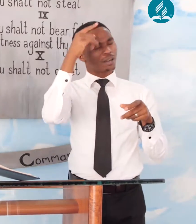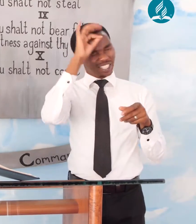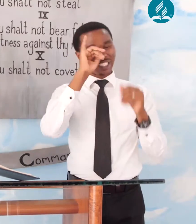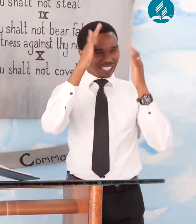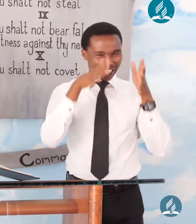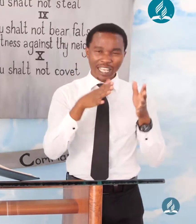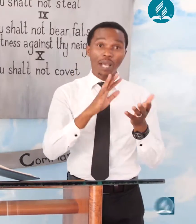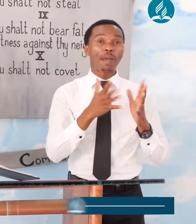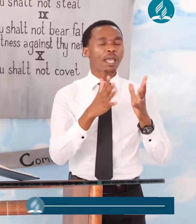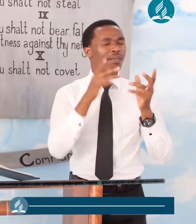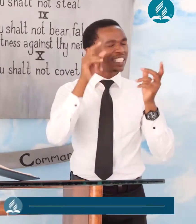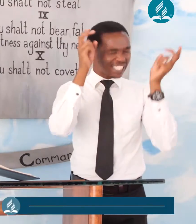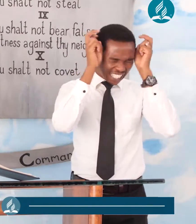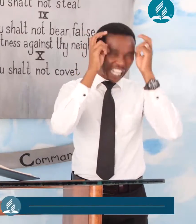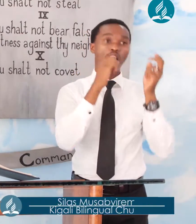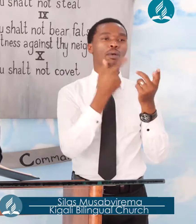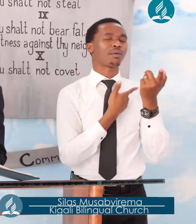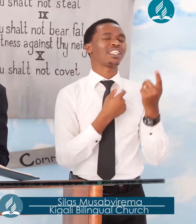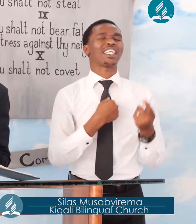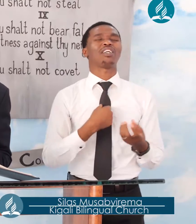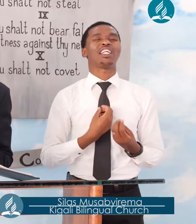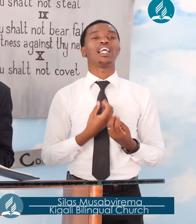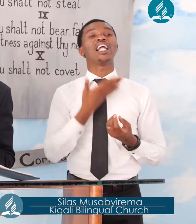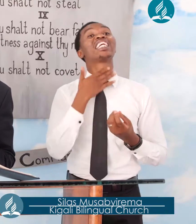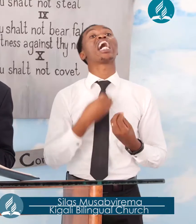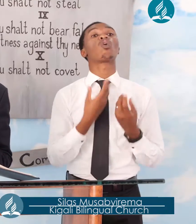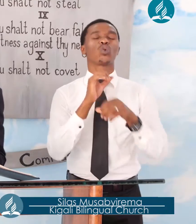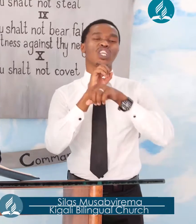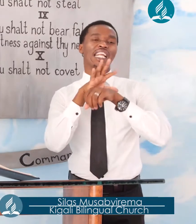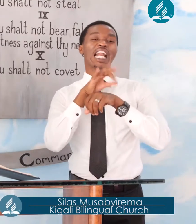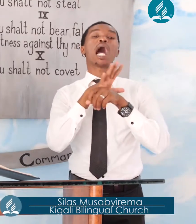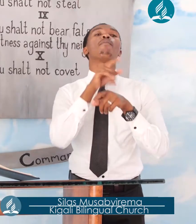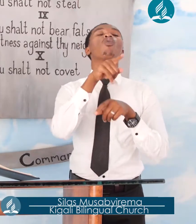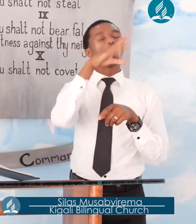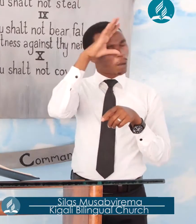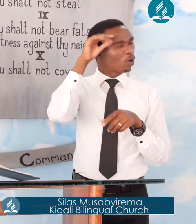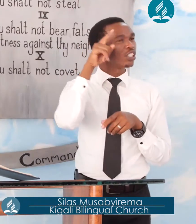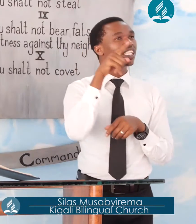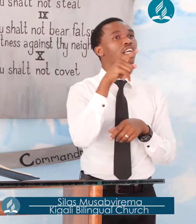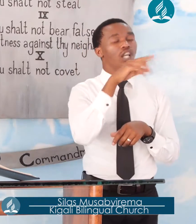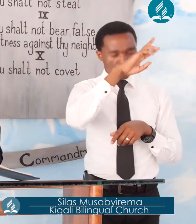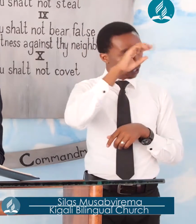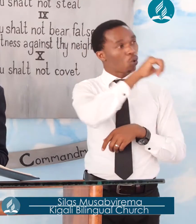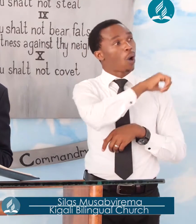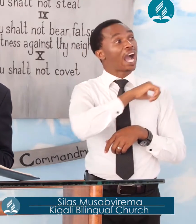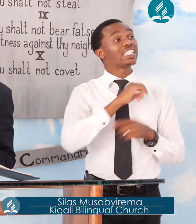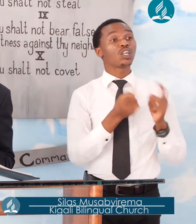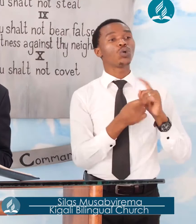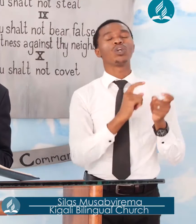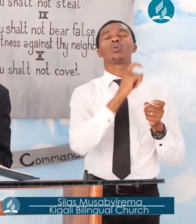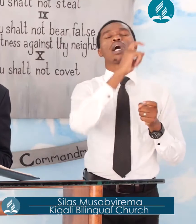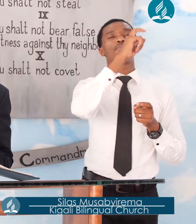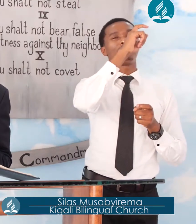nakugira inama niko mbitekereza ndatekereza ko Satani yamubwiye ati njyewe ndatekereza wanze ubwami none